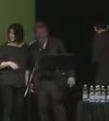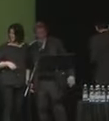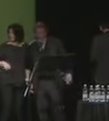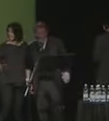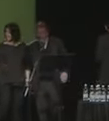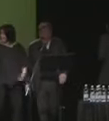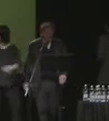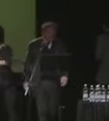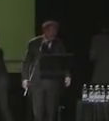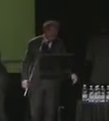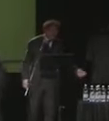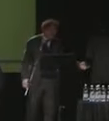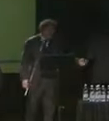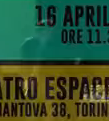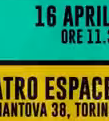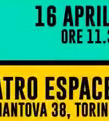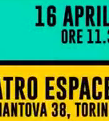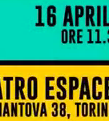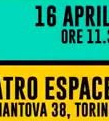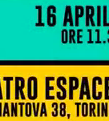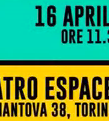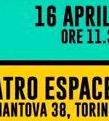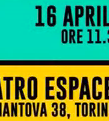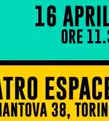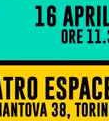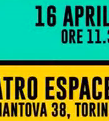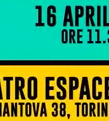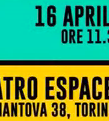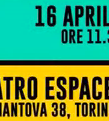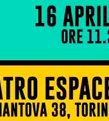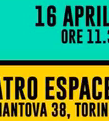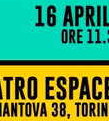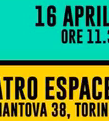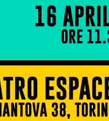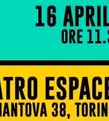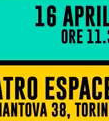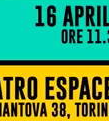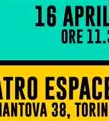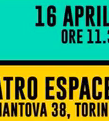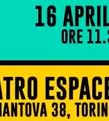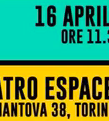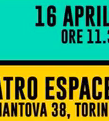grazie grazie grazie a tutti